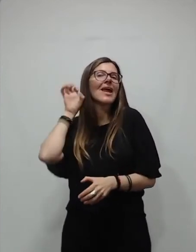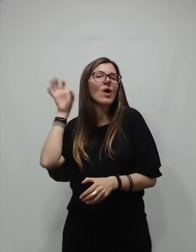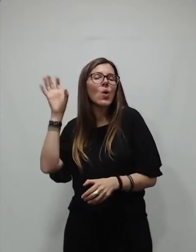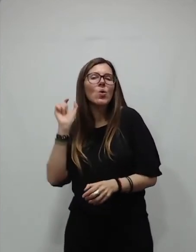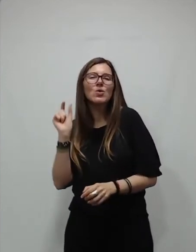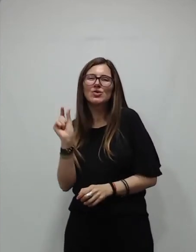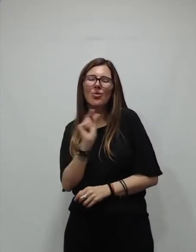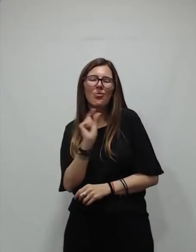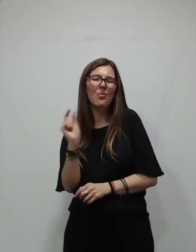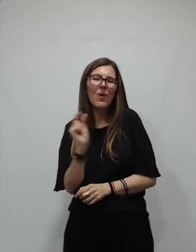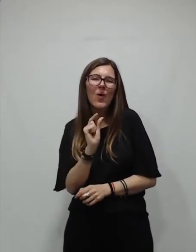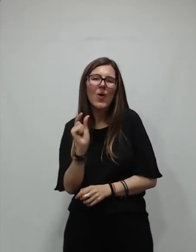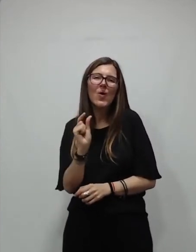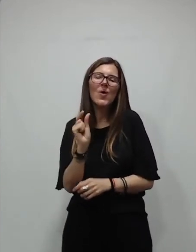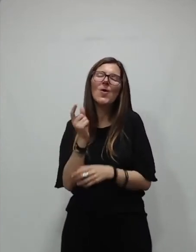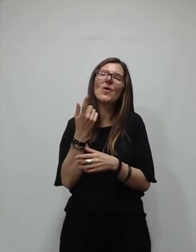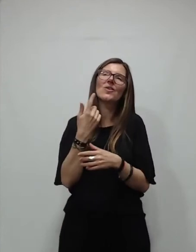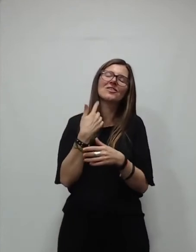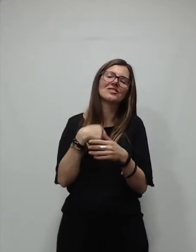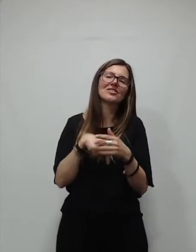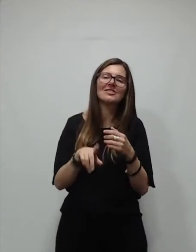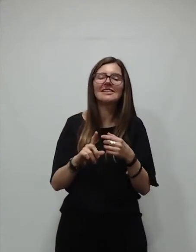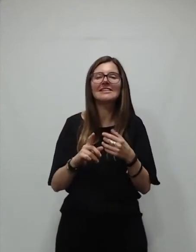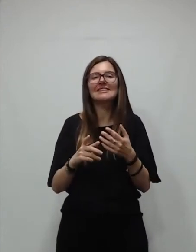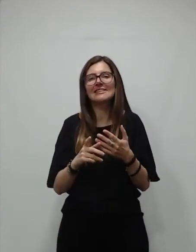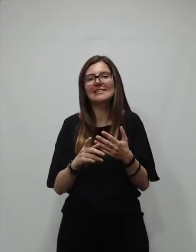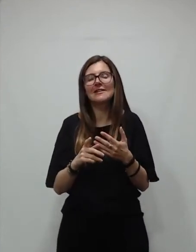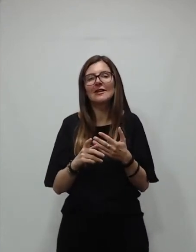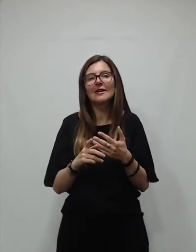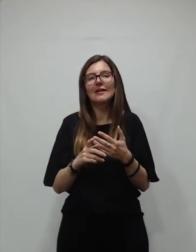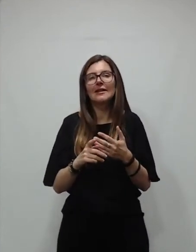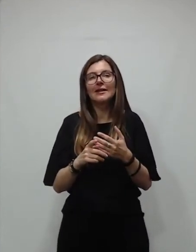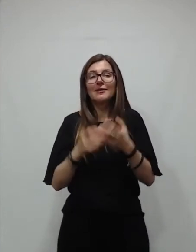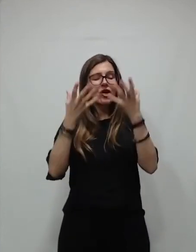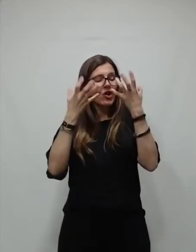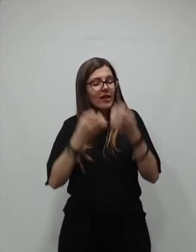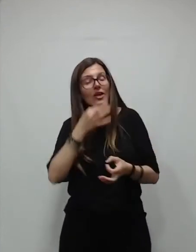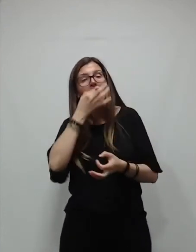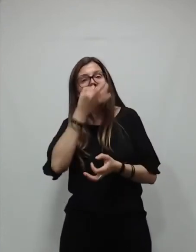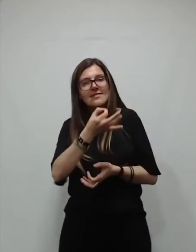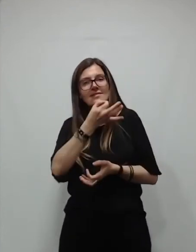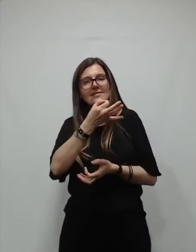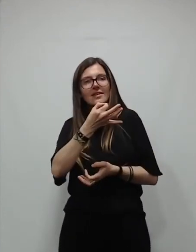Buenos Aires. Así que. Yo soy muy despistado, perdón.